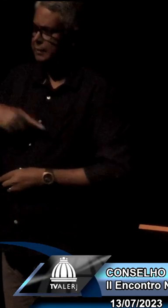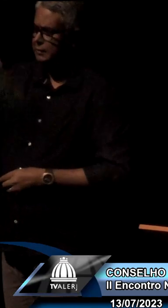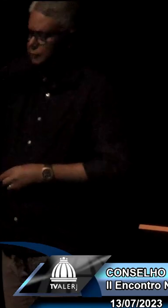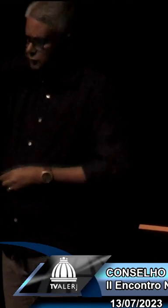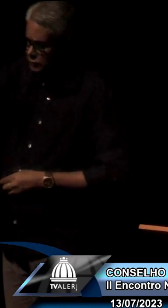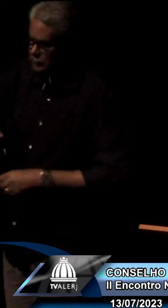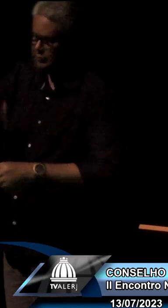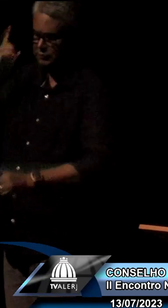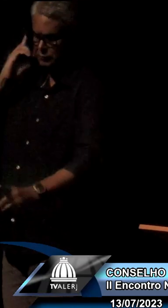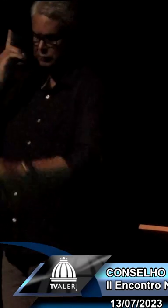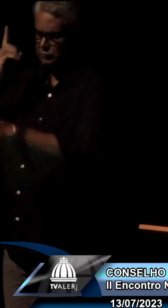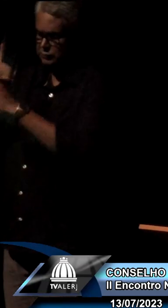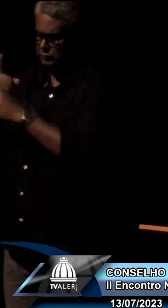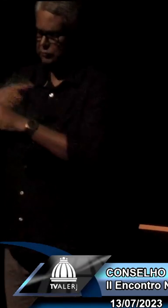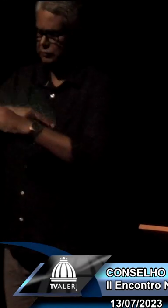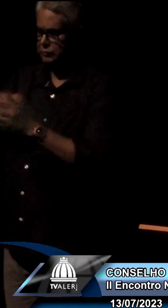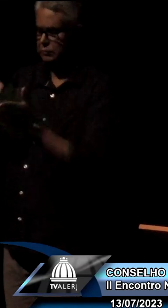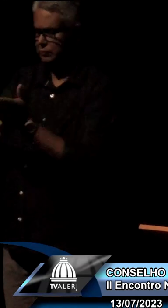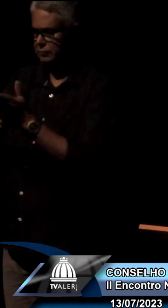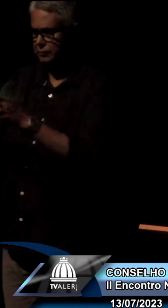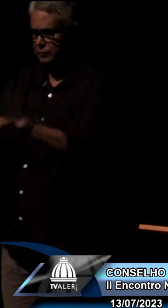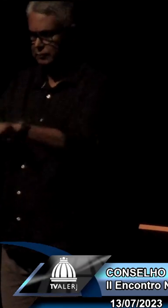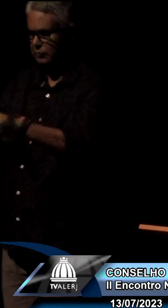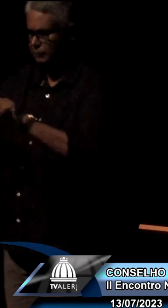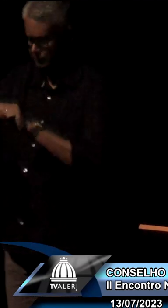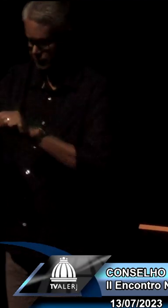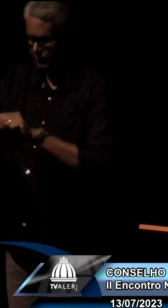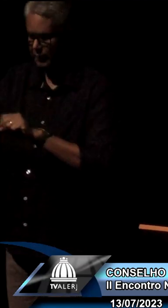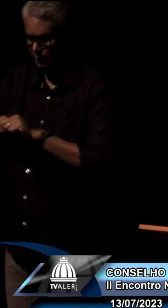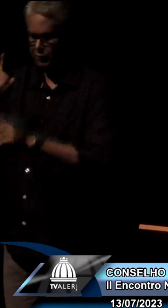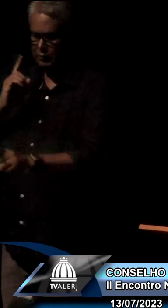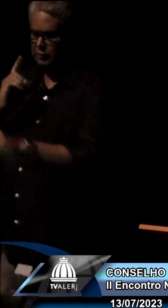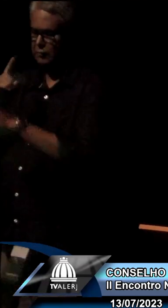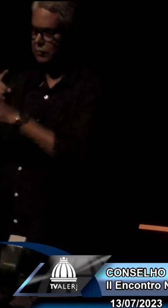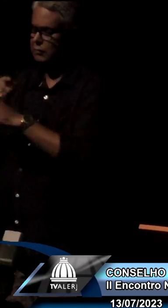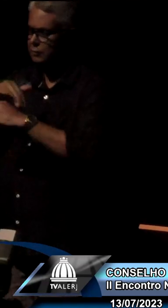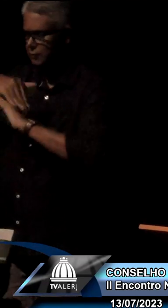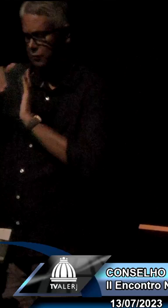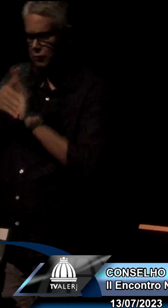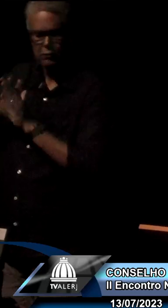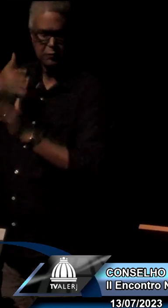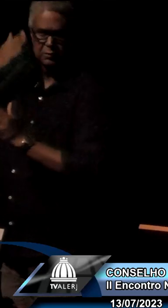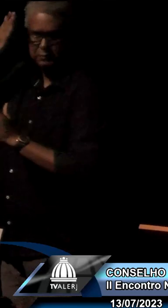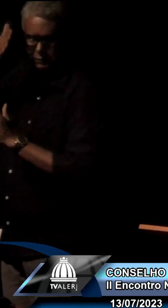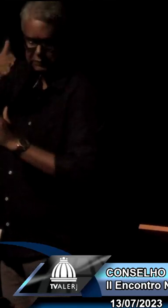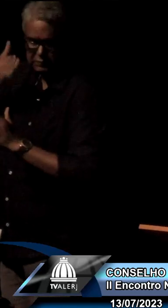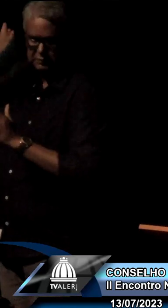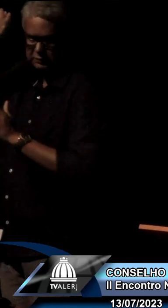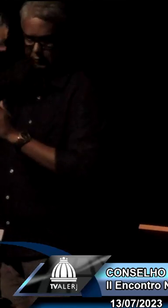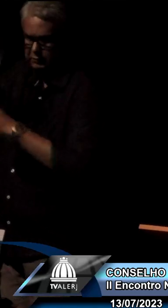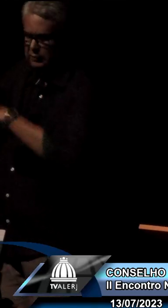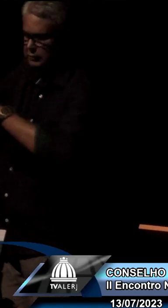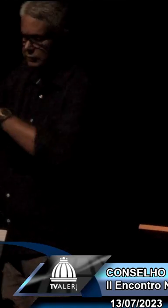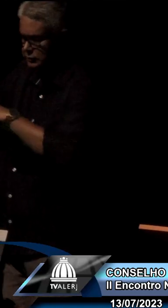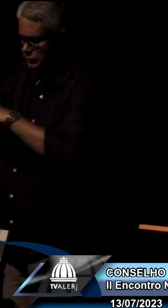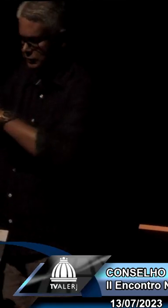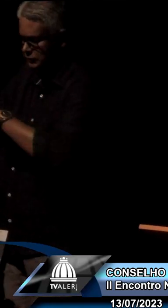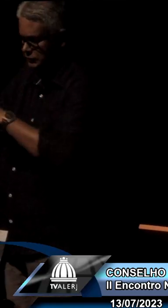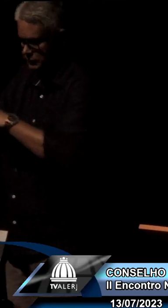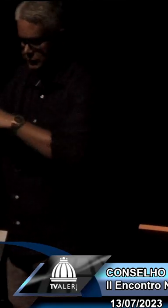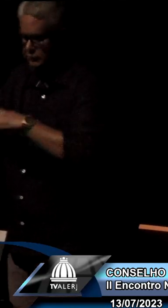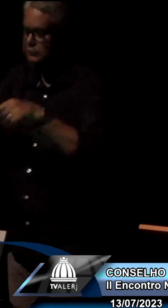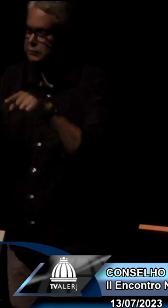encontro então lá vocês vão encontrar no nosso site as palestras que já me perguntaram das palestras E também